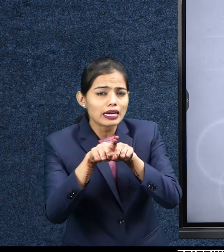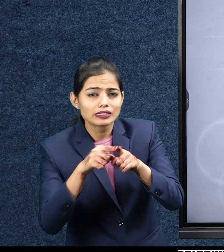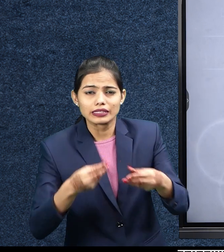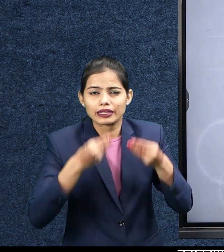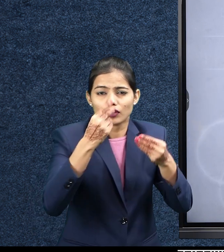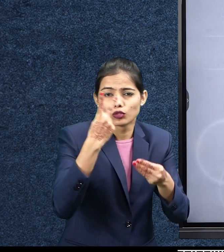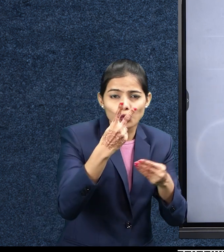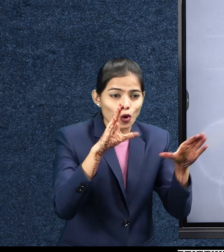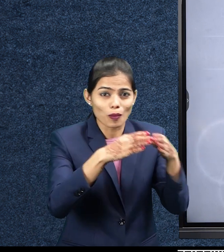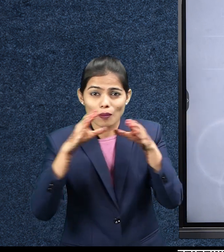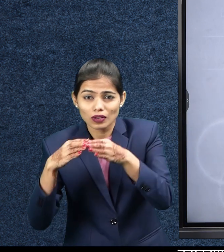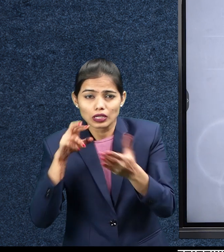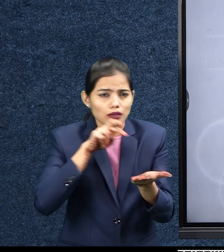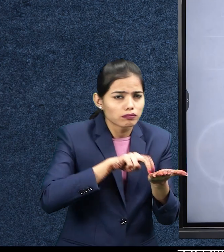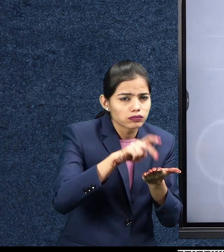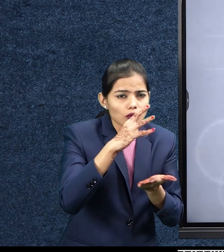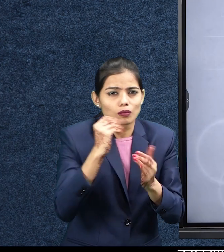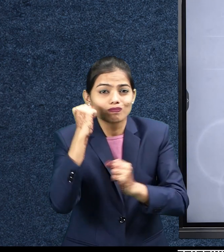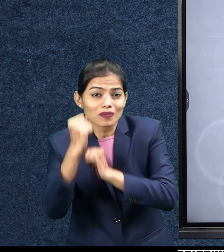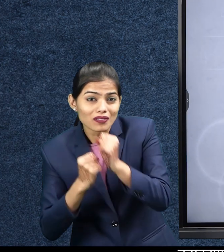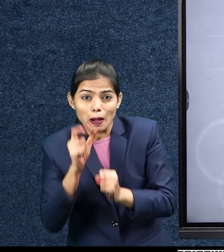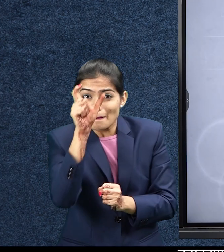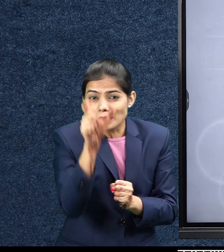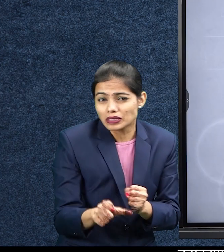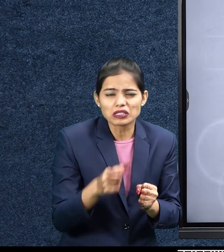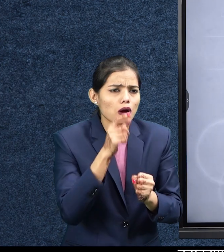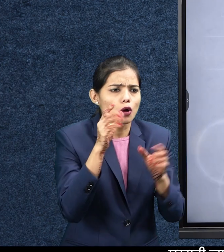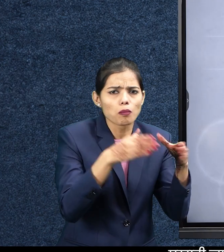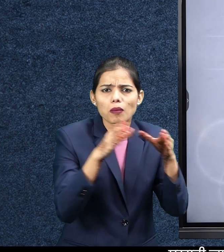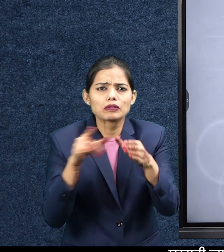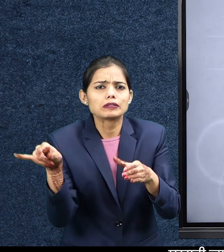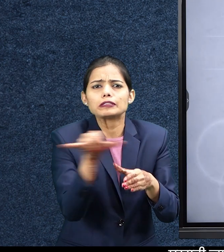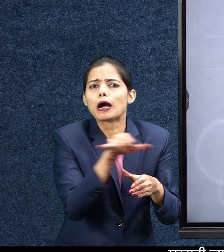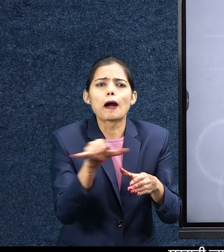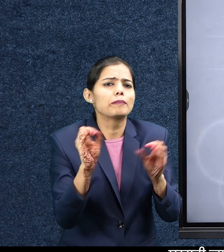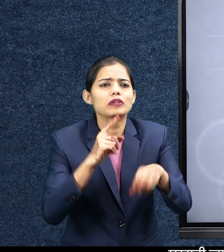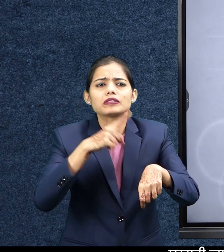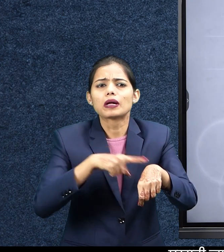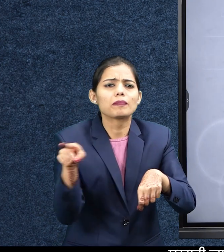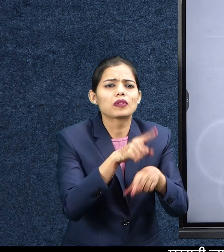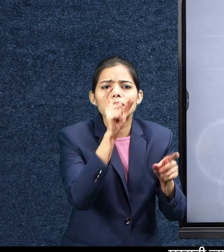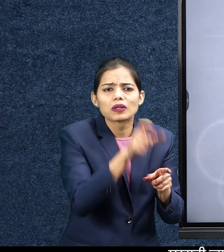उदाहरणार्थ, चालणे आणि धावणे या 2 घटना घ्या. एखादी व्यक्ती एकाच वेळी चालू आणि धावू शकत